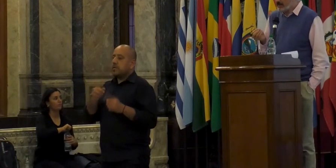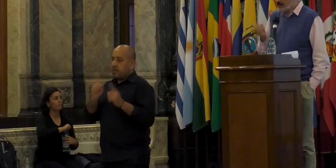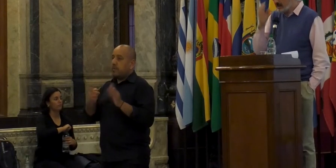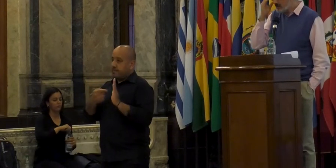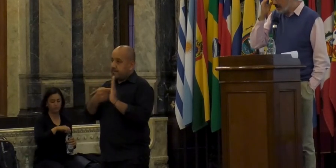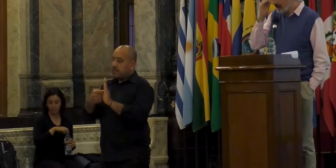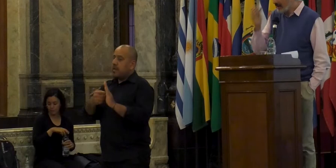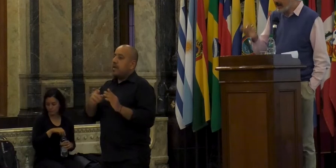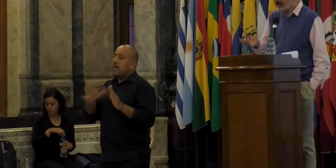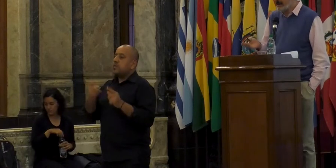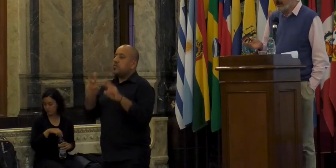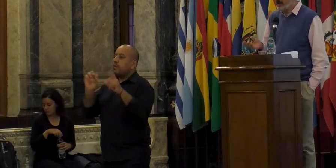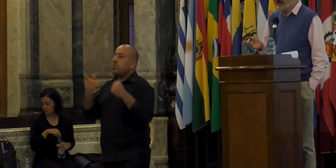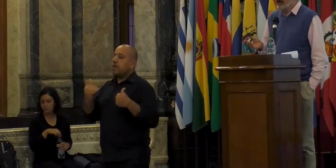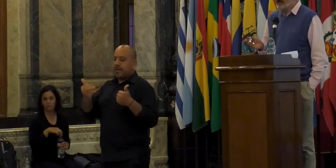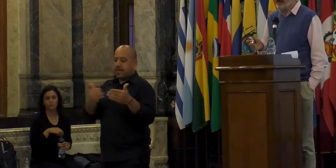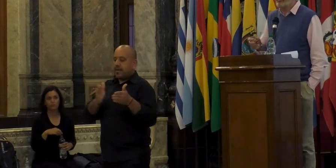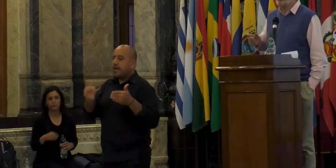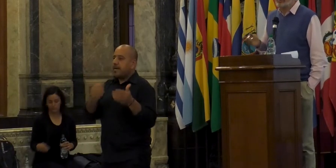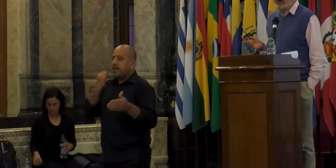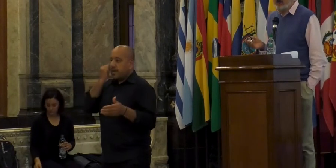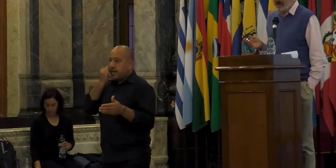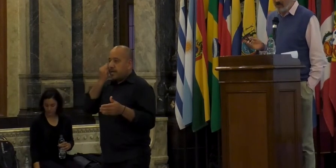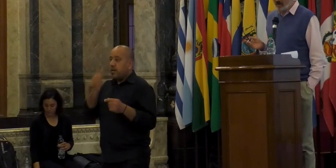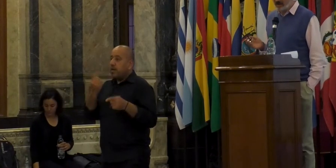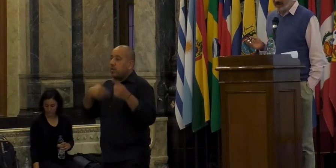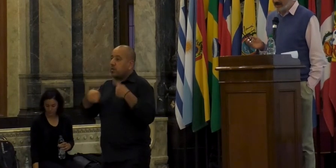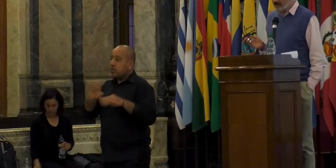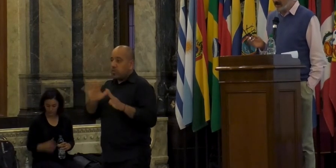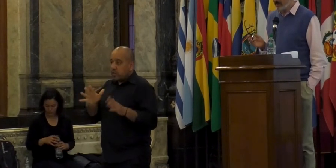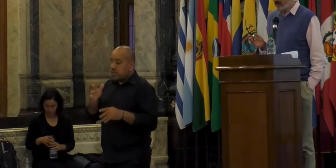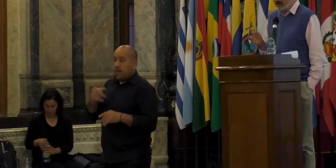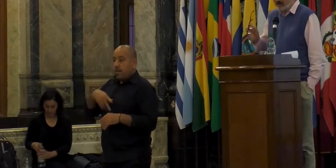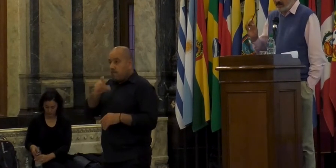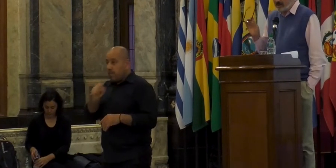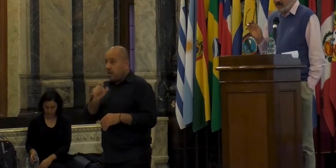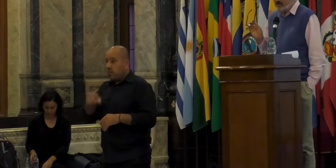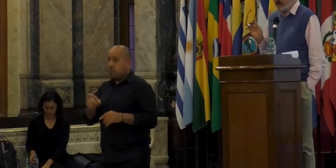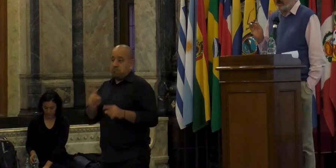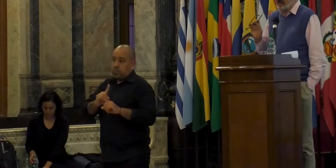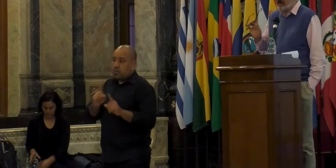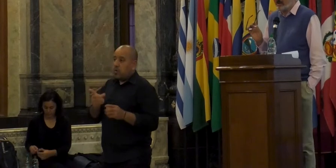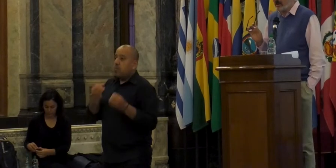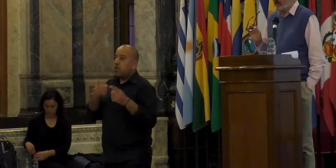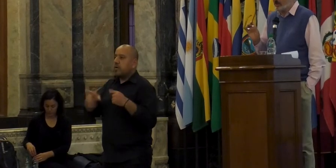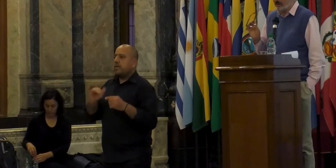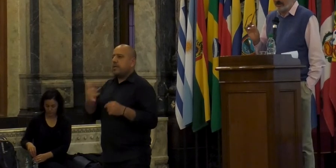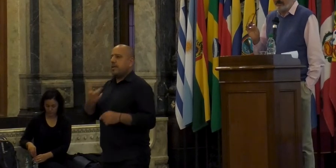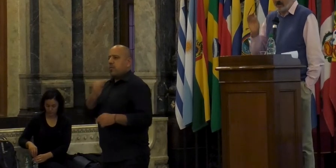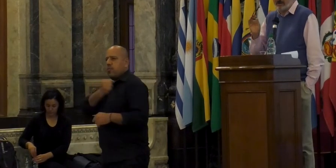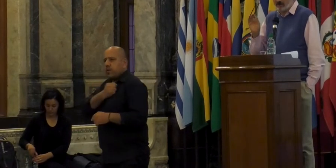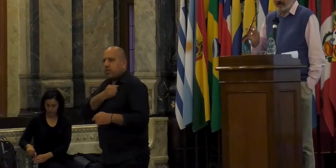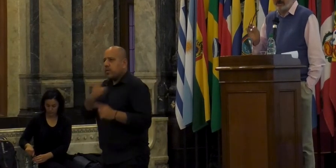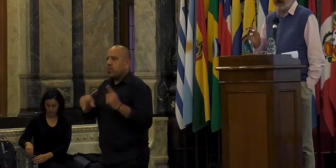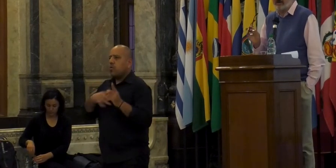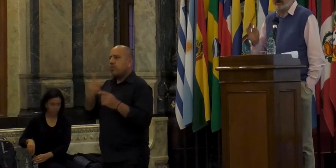Lofgren, dice, es una caja negra y a lo mejor no es tan malo que sea así. porque Lofgren tiene el miedo de qué va a pasar cuando los